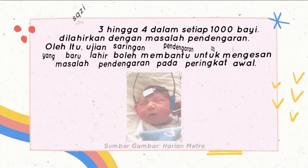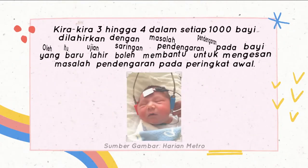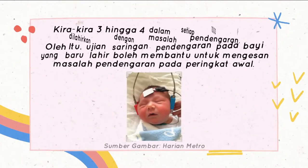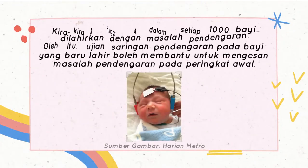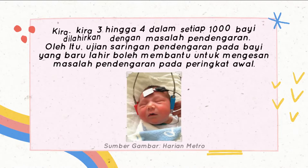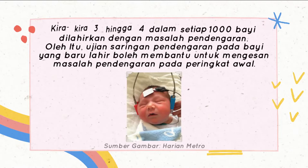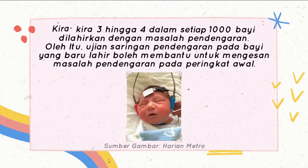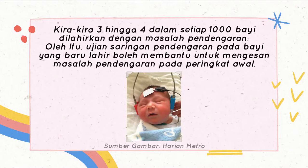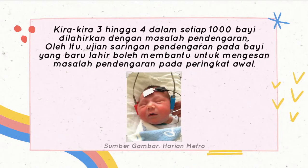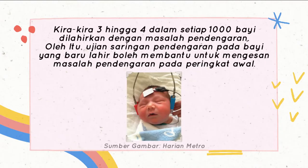hai hai